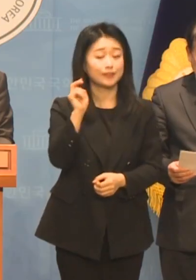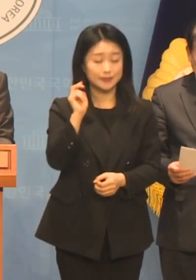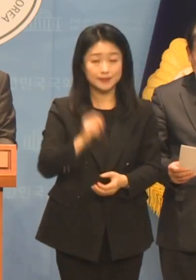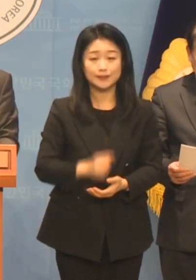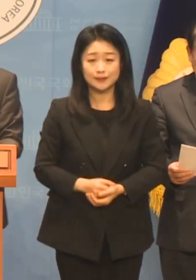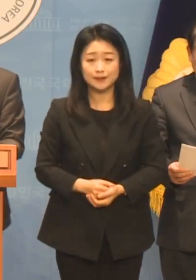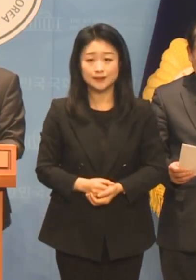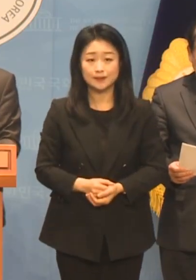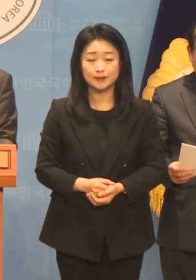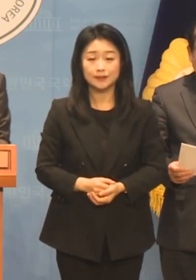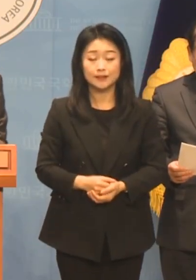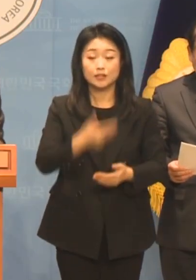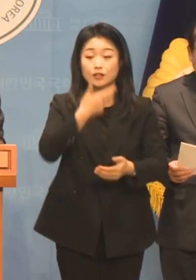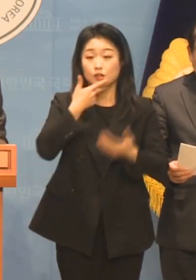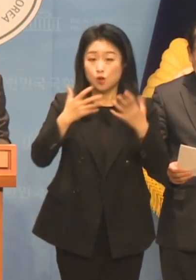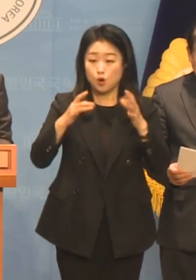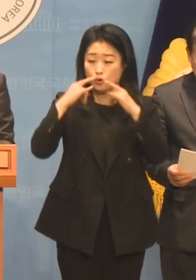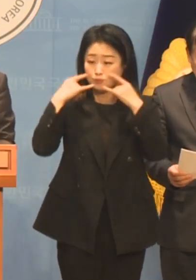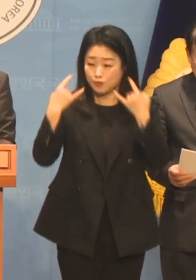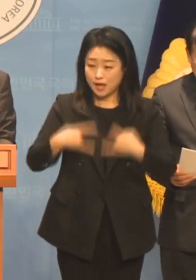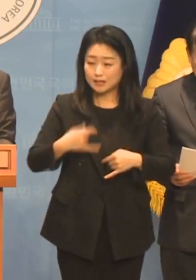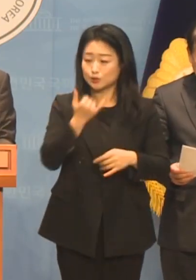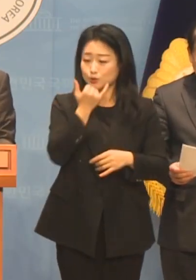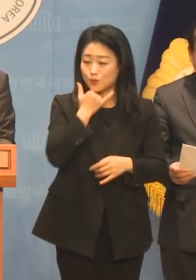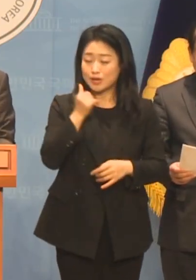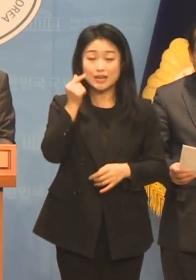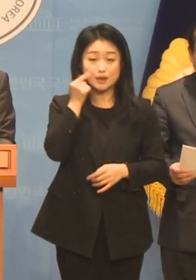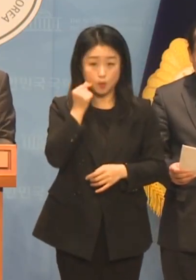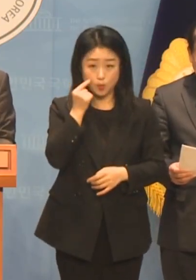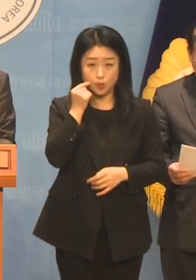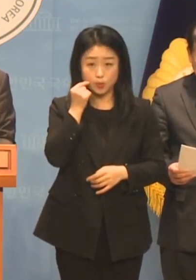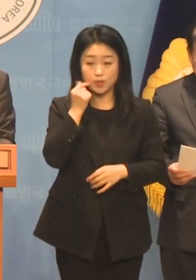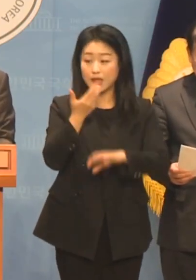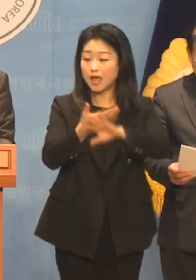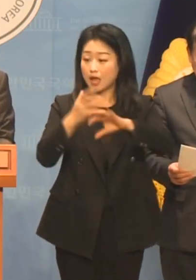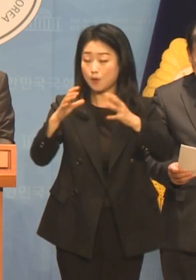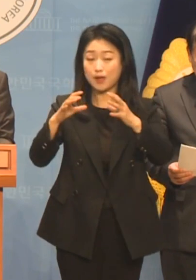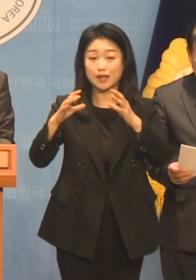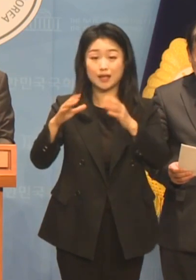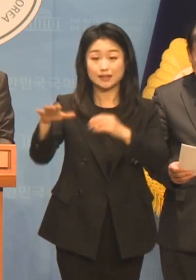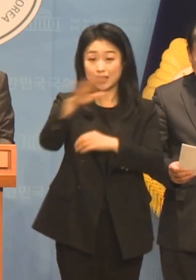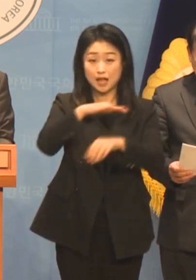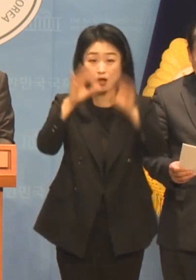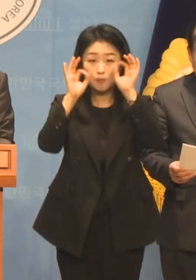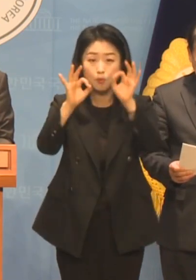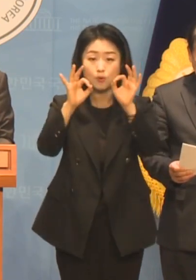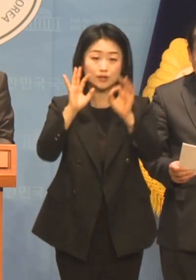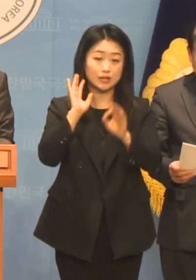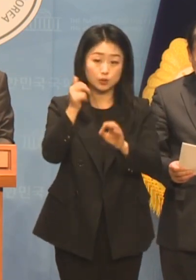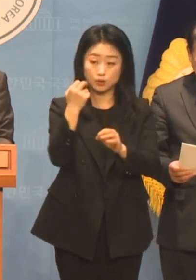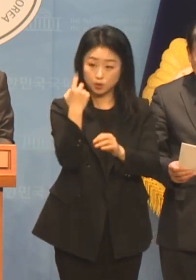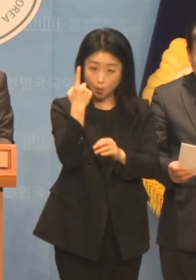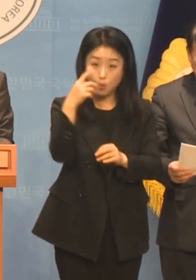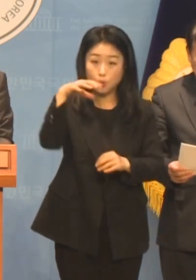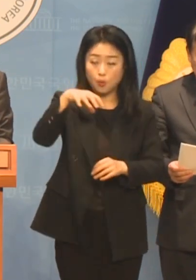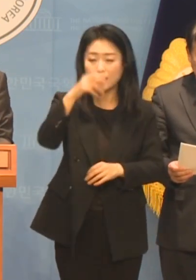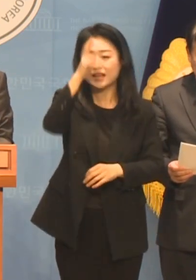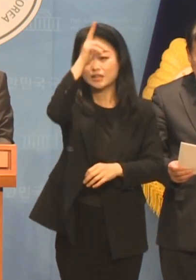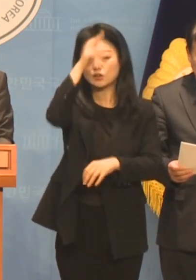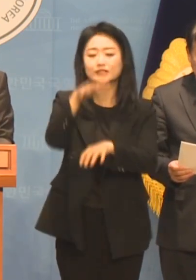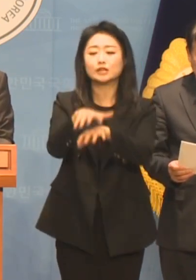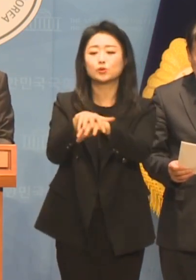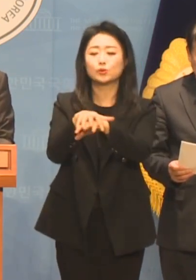같습니다. 영국, 프랑스, 독일, 일본 등 해외 주요 국가들은 국가원수의 경호를 대부분 경찰